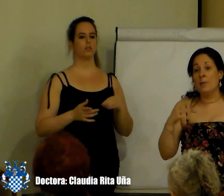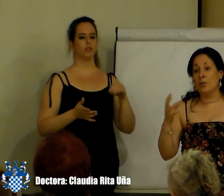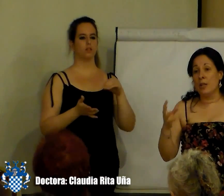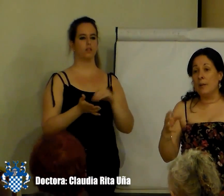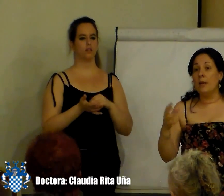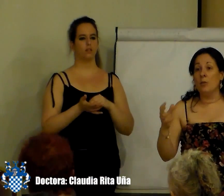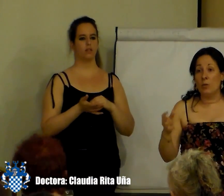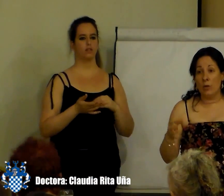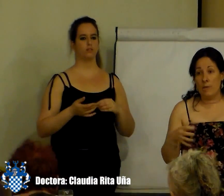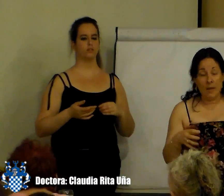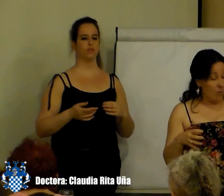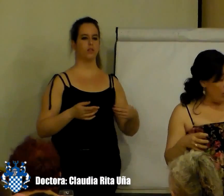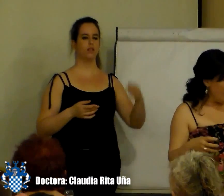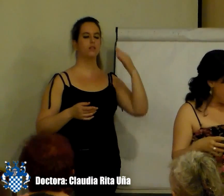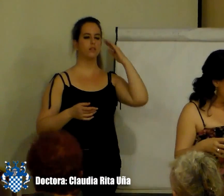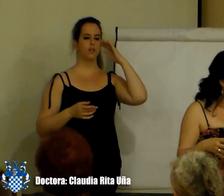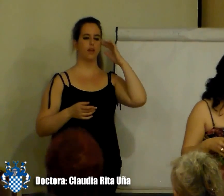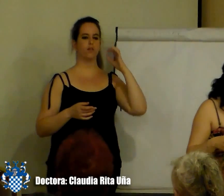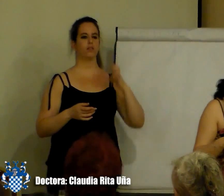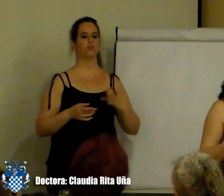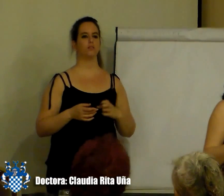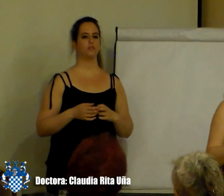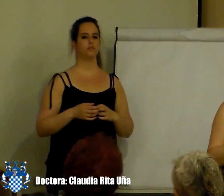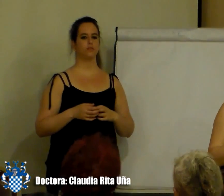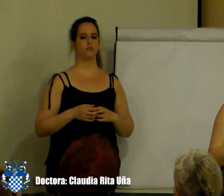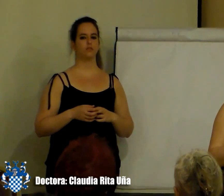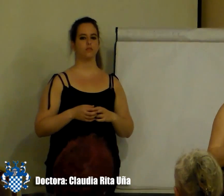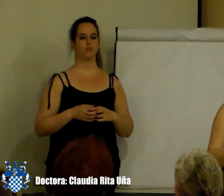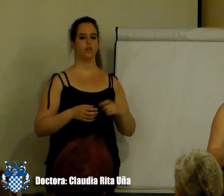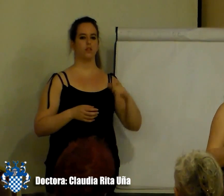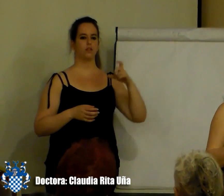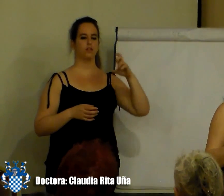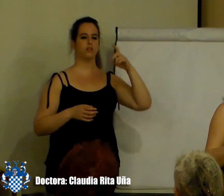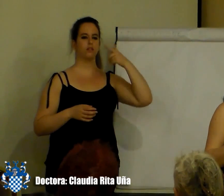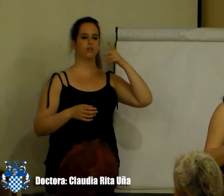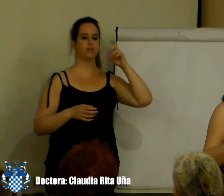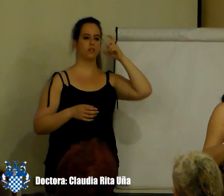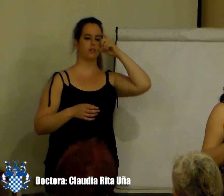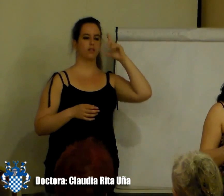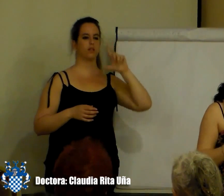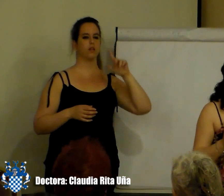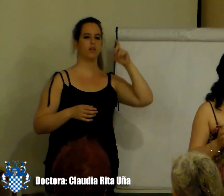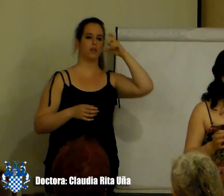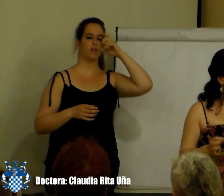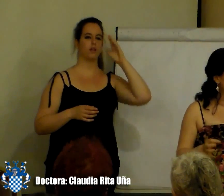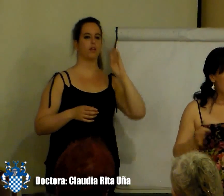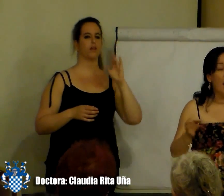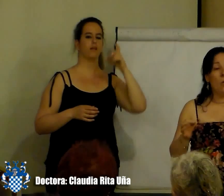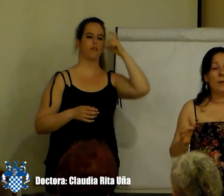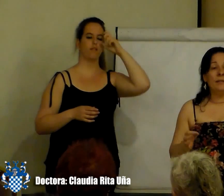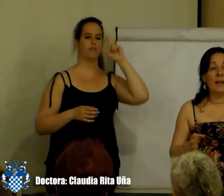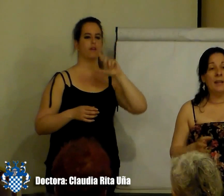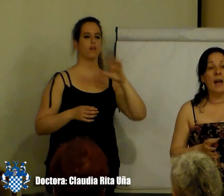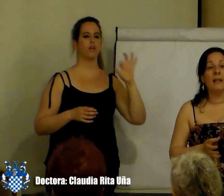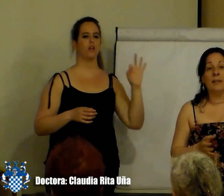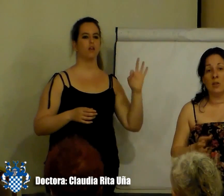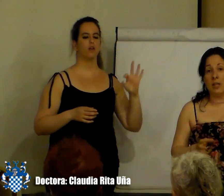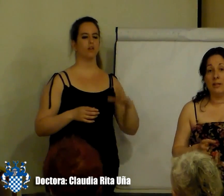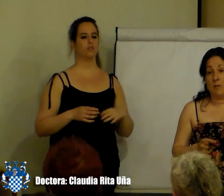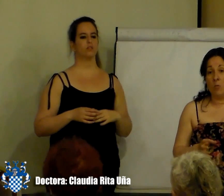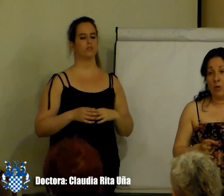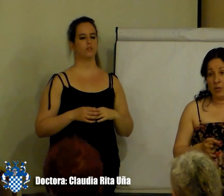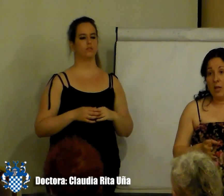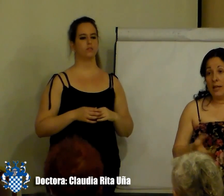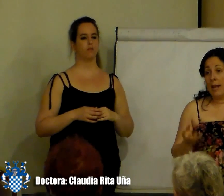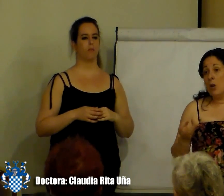al cerebro, cerebelo y médula espinal, y que hace que el paciente tenga una respuesta dolorosa aumentada ante